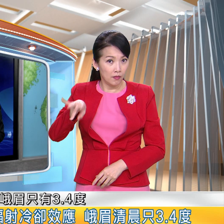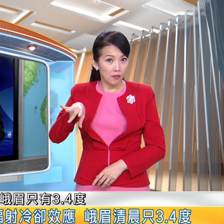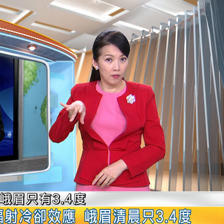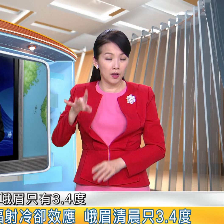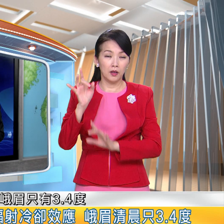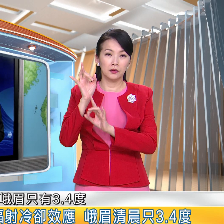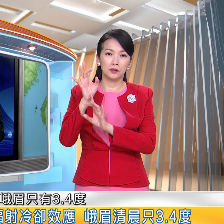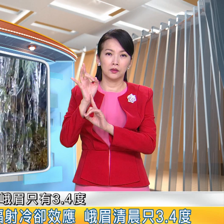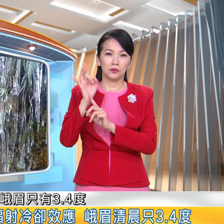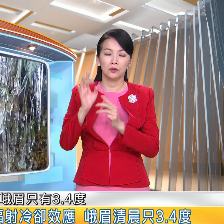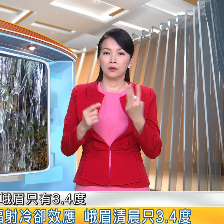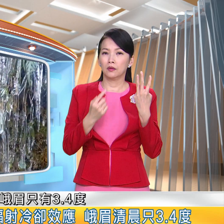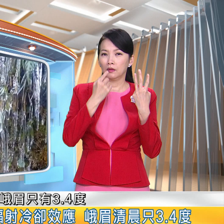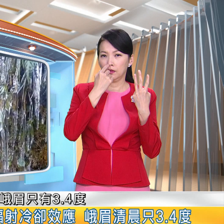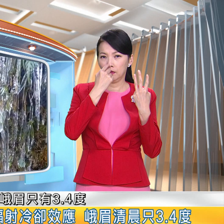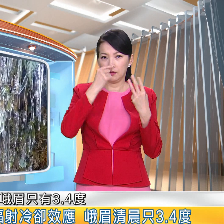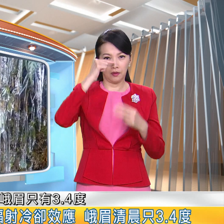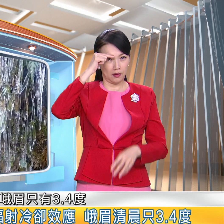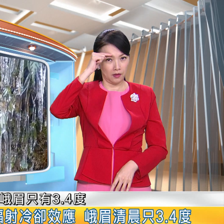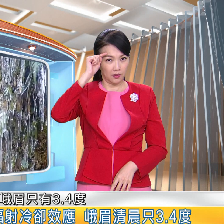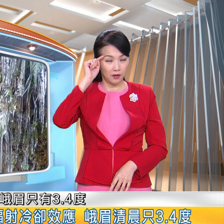竹峨眉只有 3.4 度，